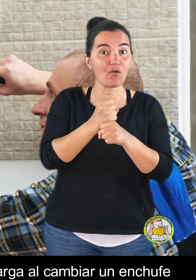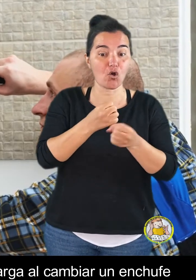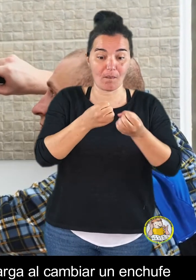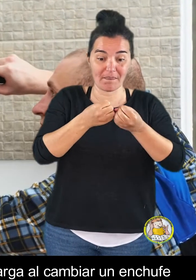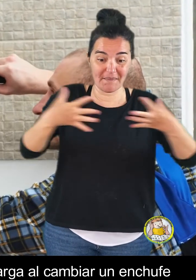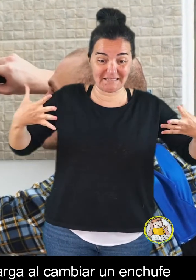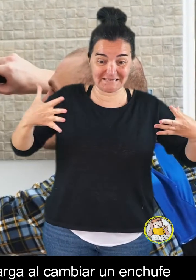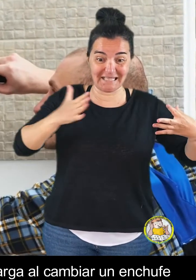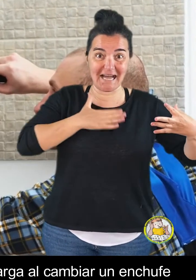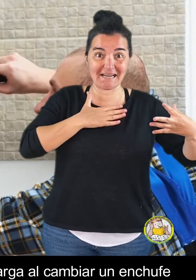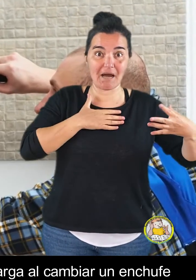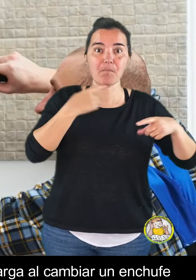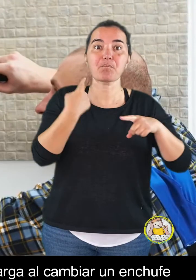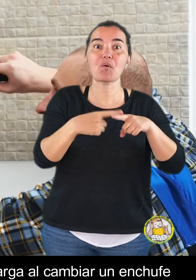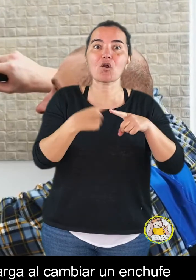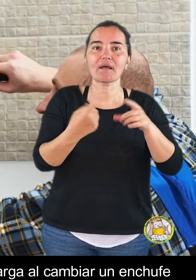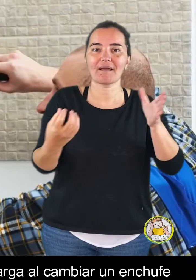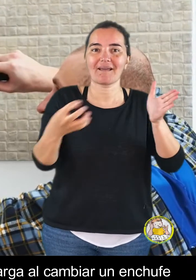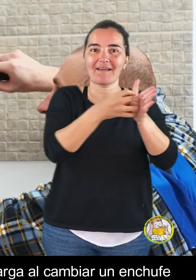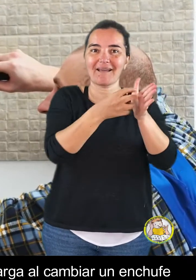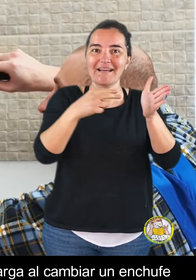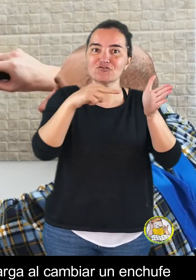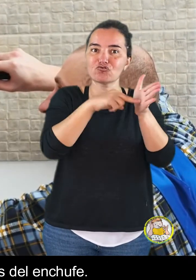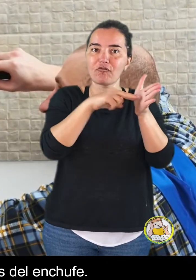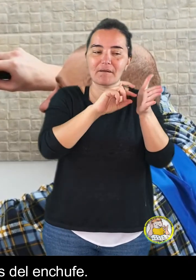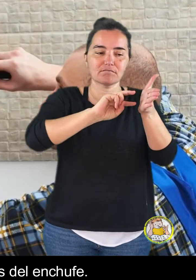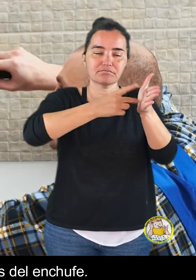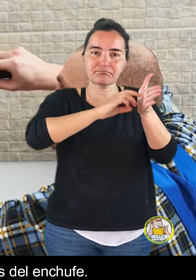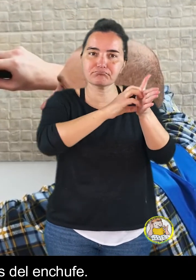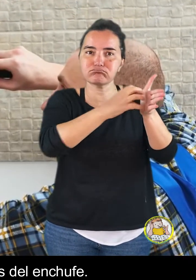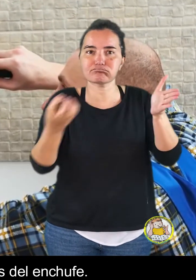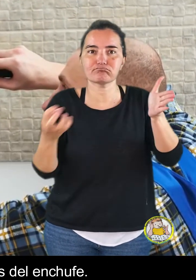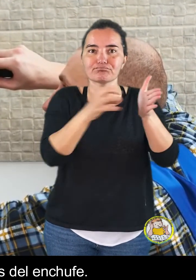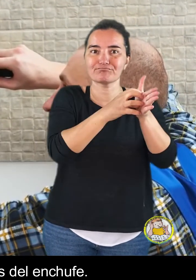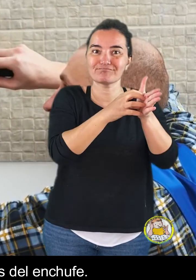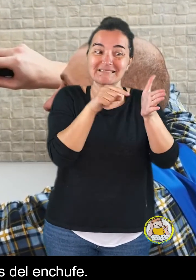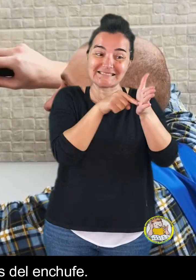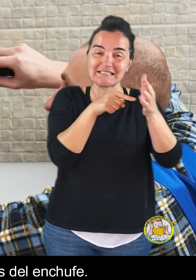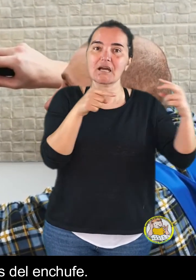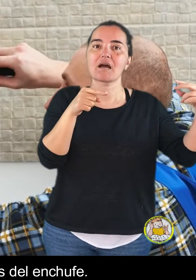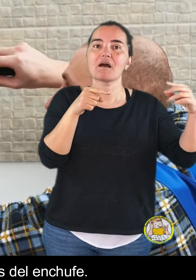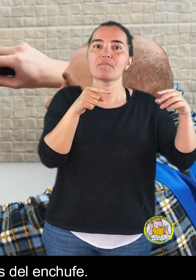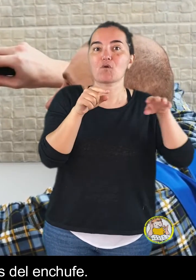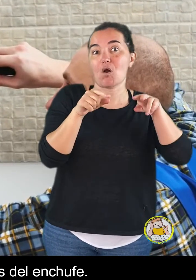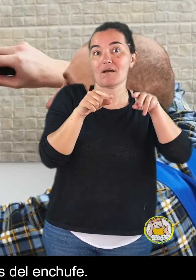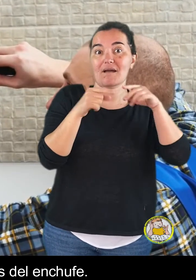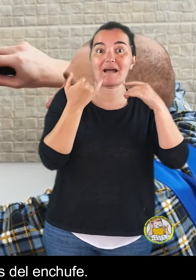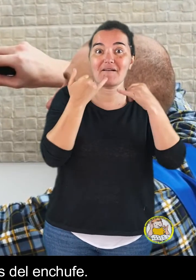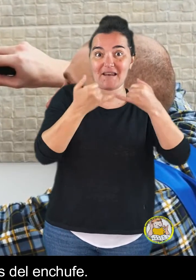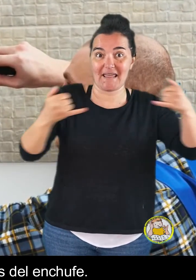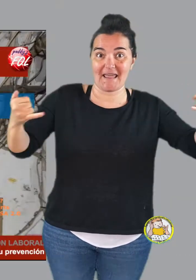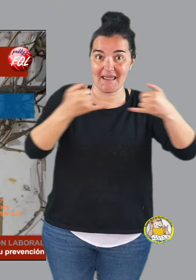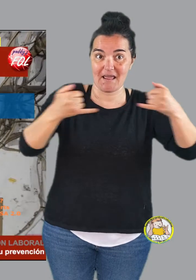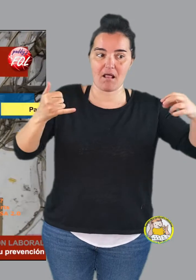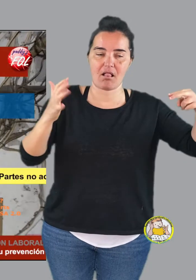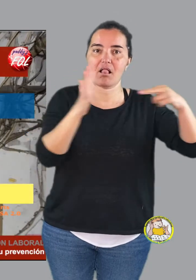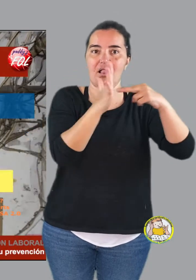que recibe una descarga al cambiar un enchufe y entrar en contacto con los cables del